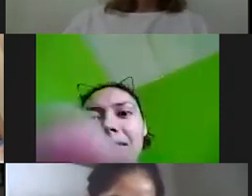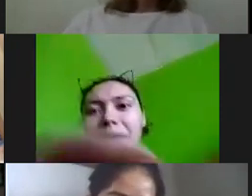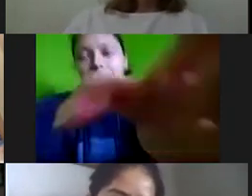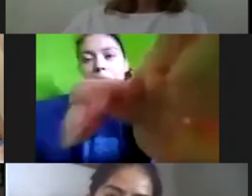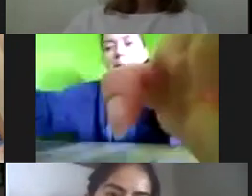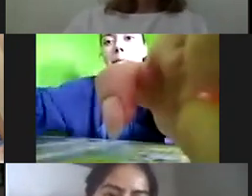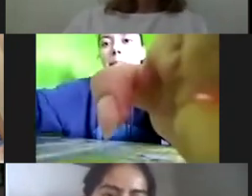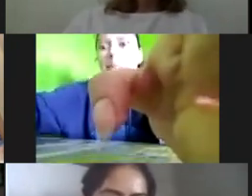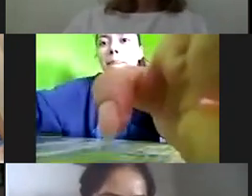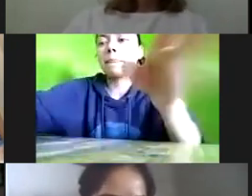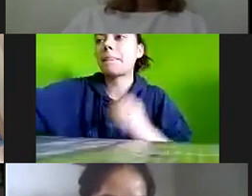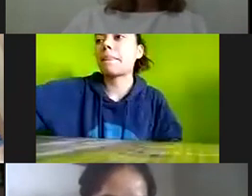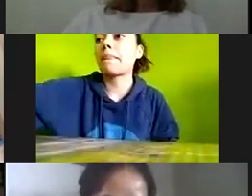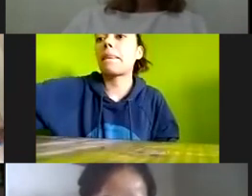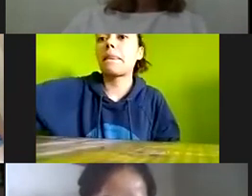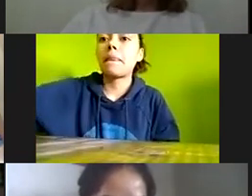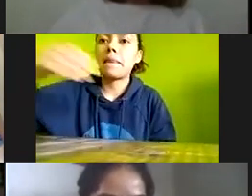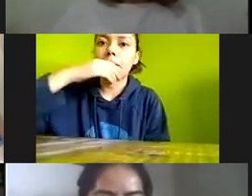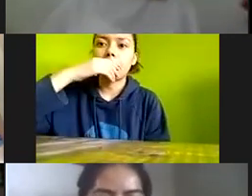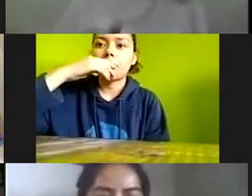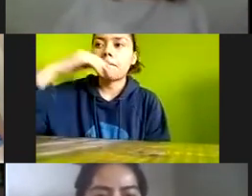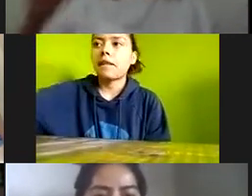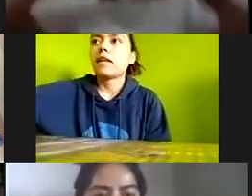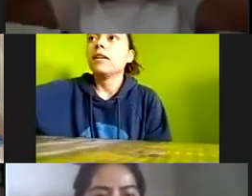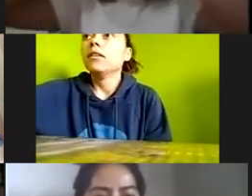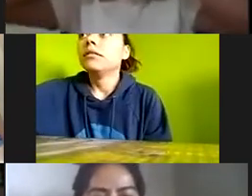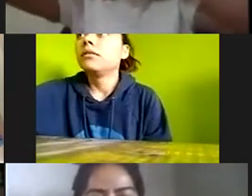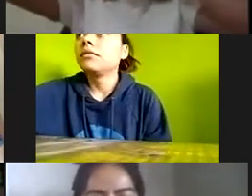sugerencia? Todavía nos quedan 7 minutitos.